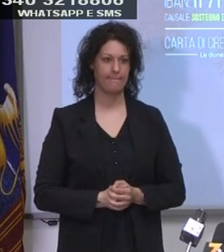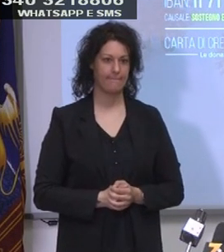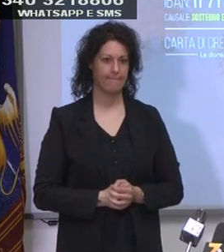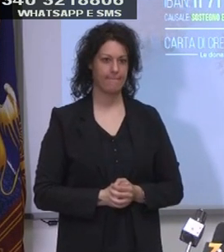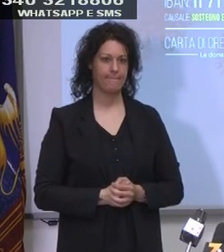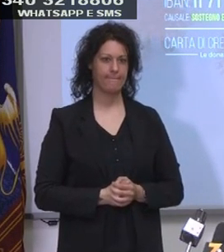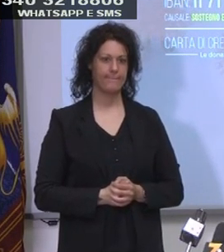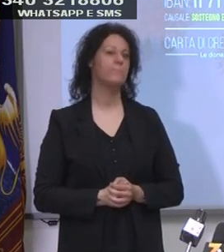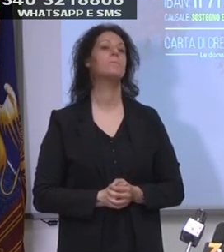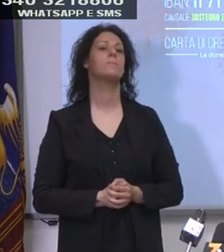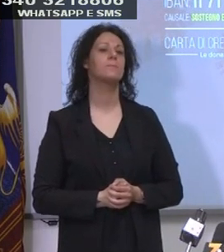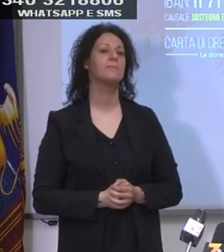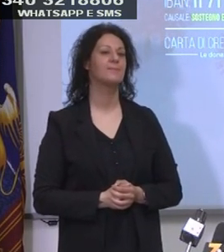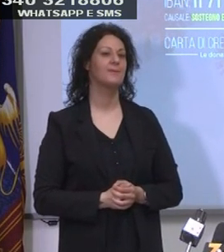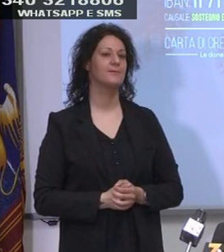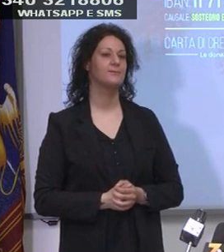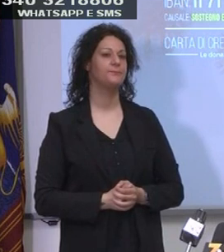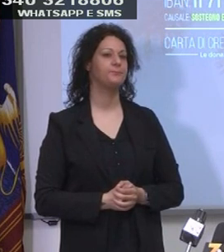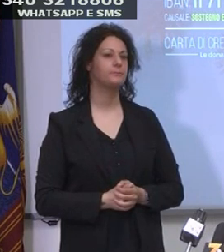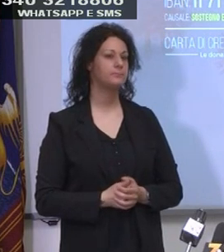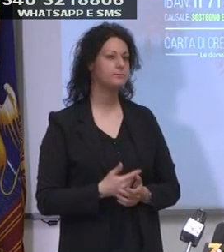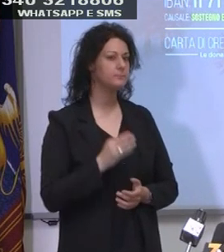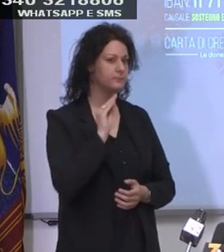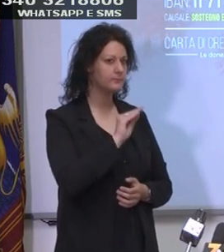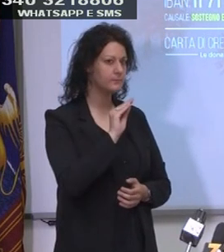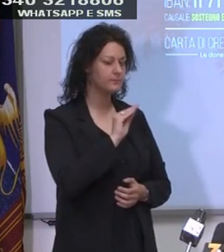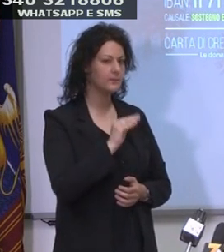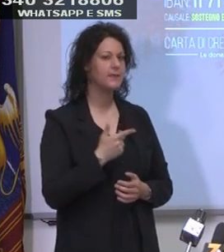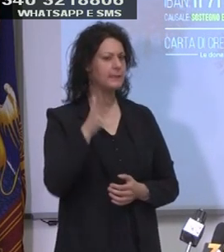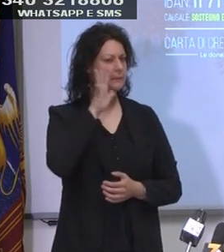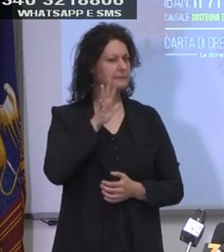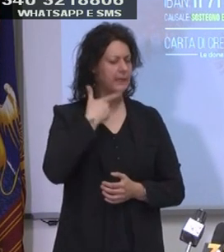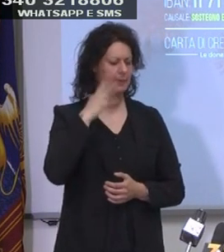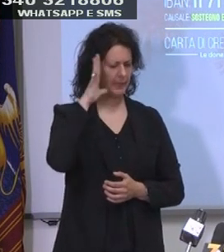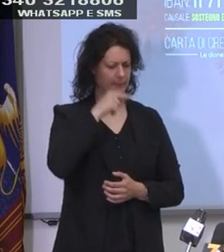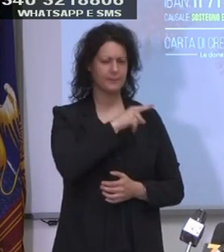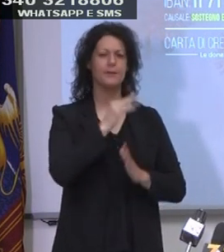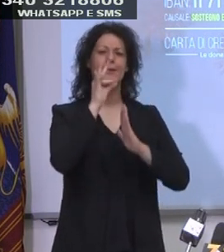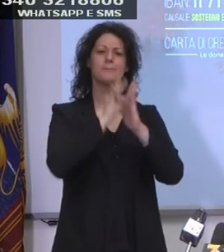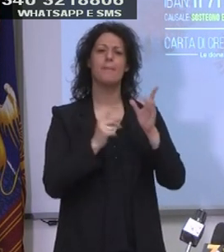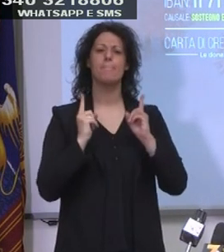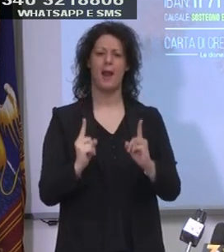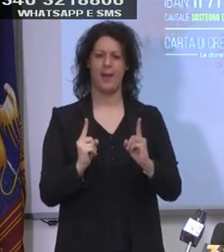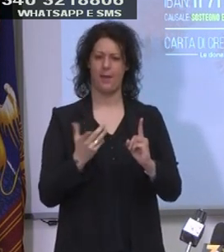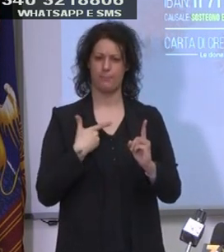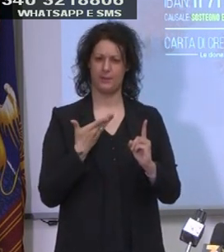Presidente, pare di capire che sulla base dei parametri a cui faceva riferimento lei,